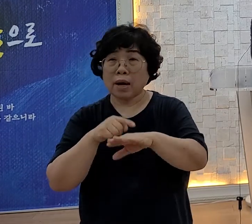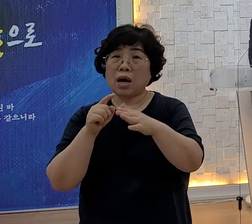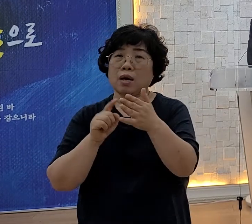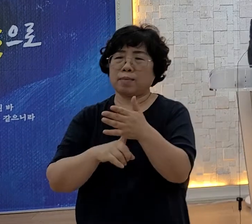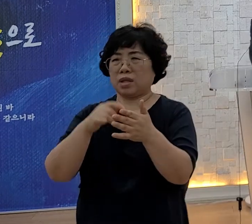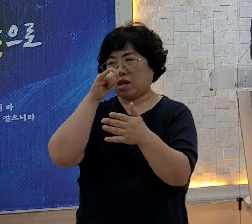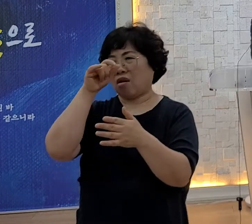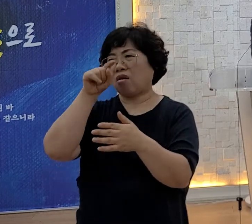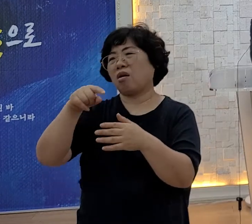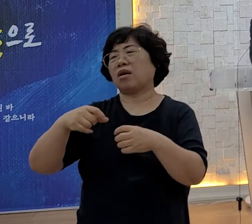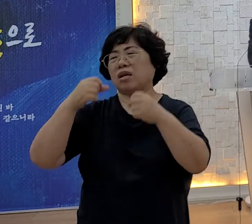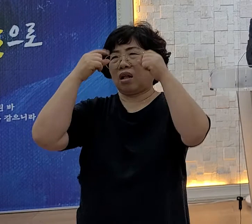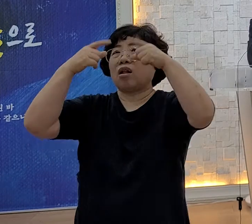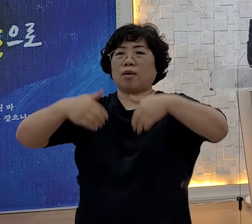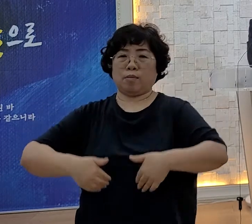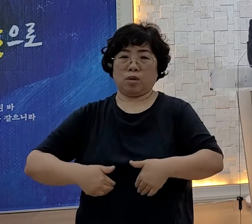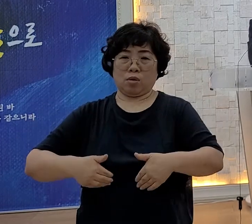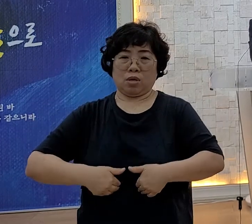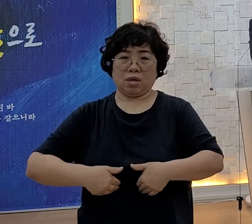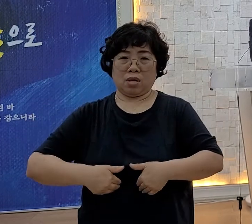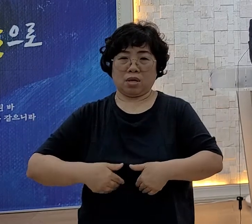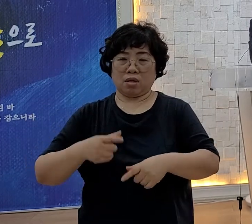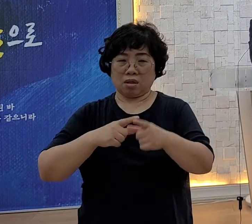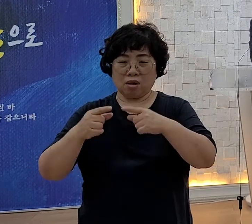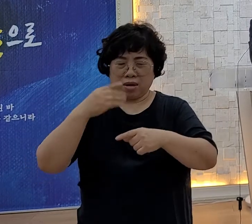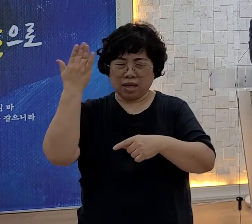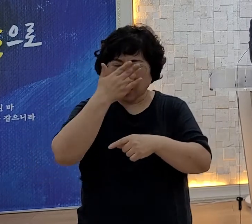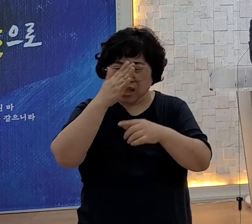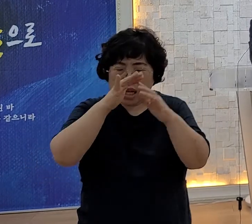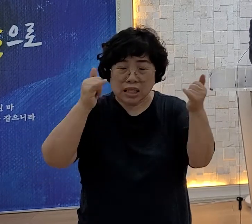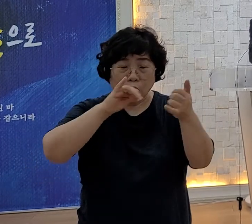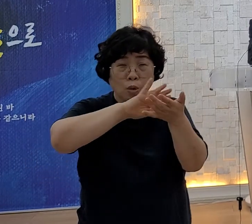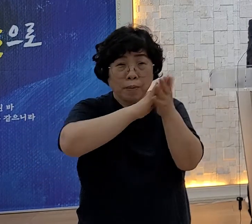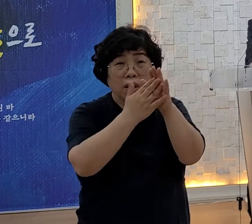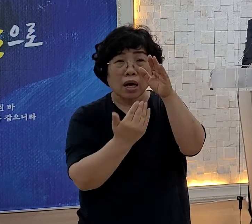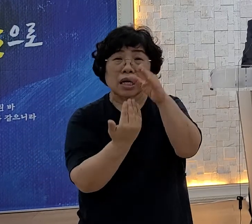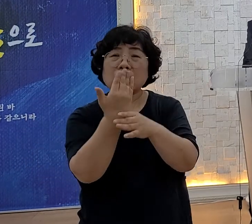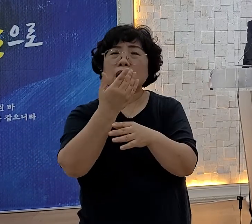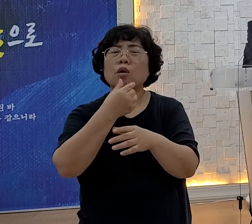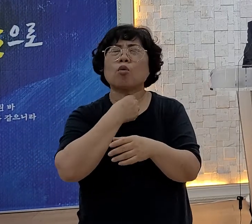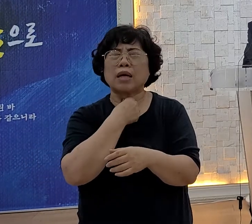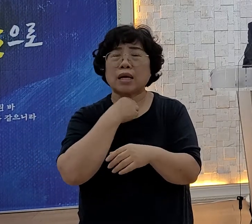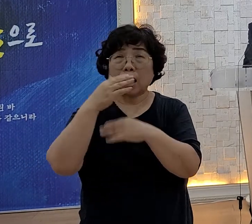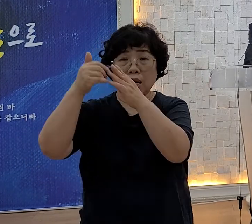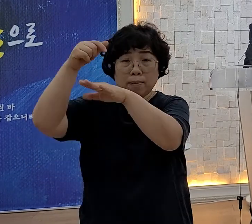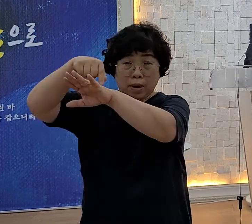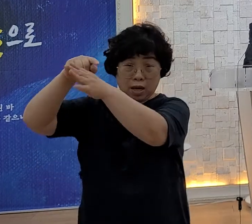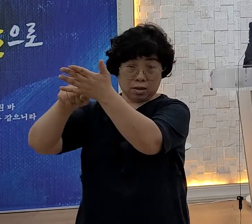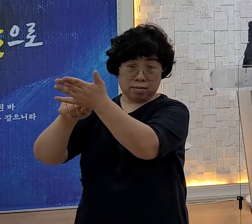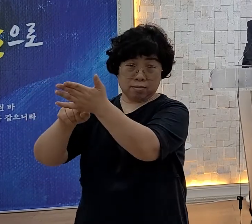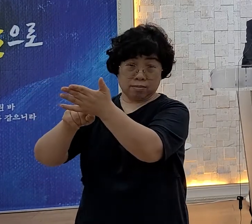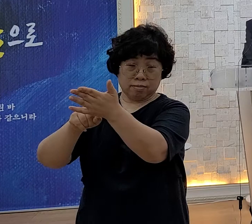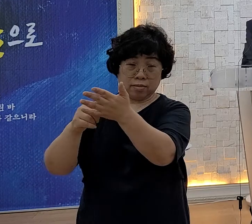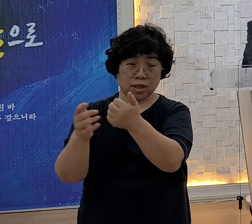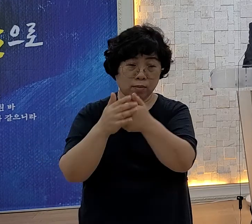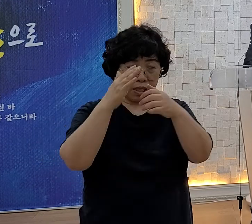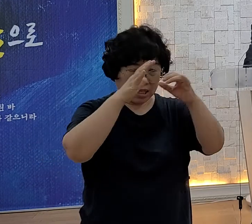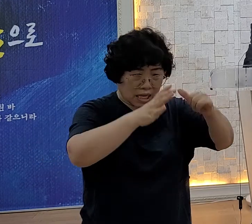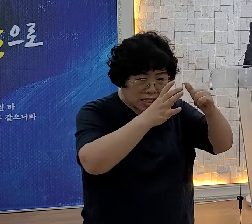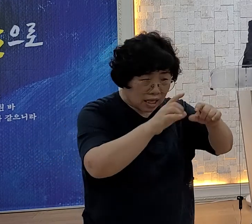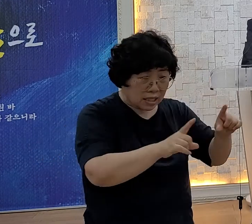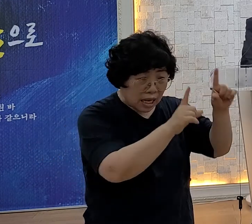같은, 순금 같은 인물로 만들기를 원하시다는 거예요. 이 땅을 사는 동안에 그래서 하나님의